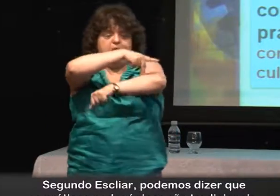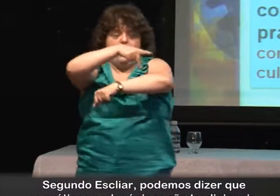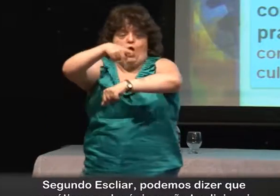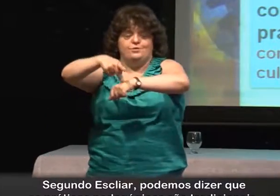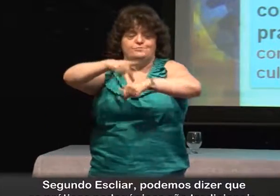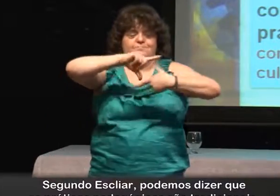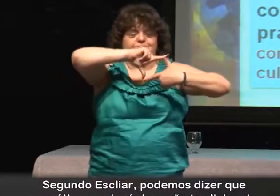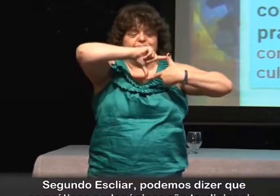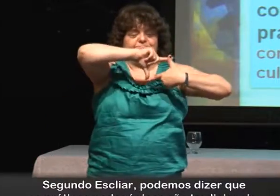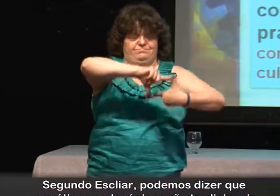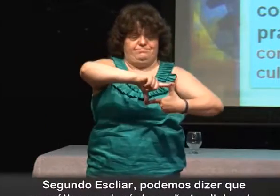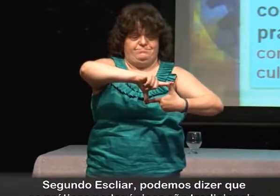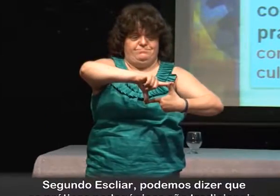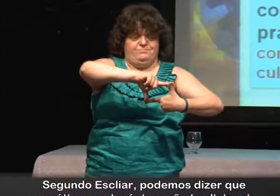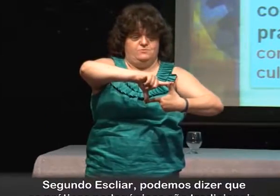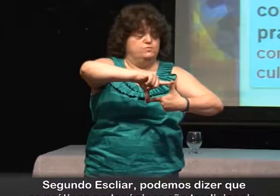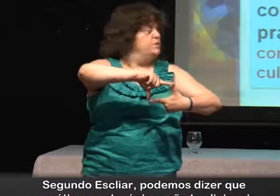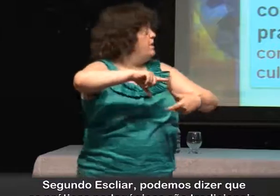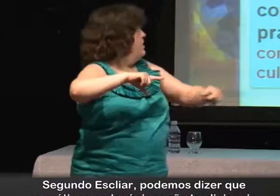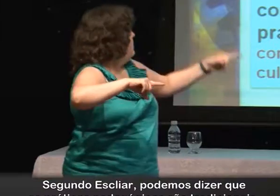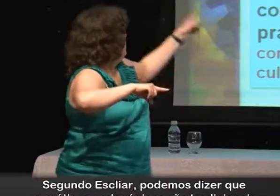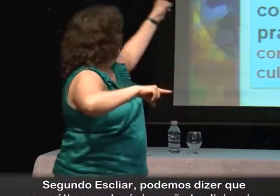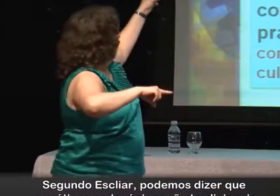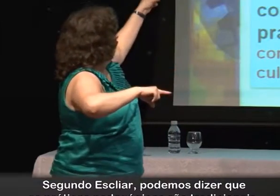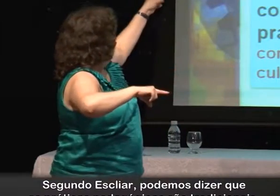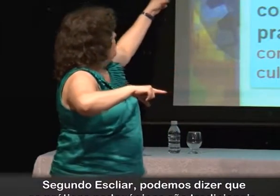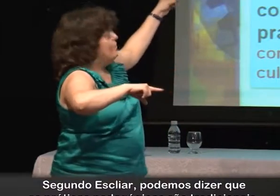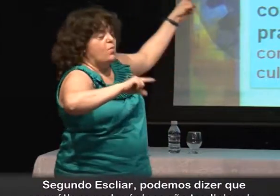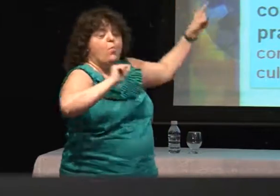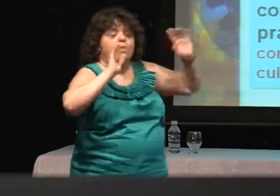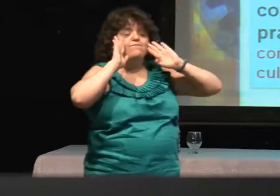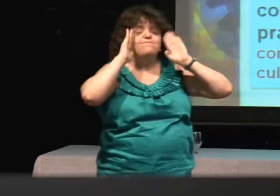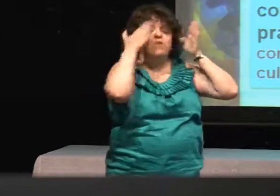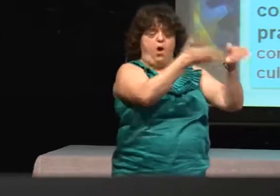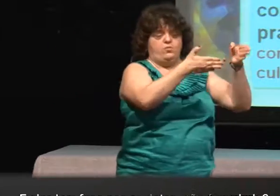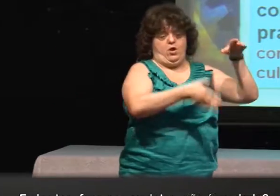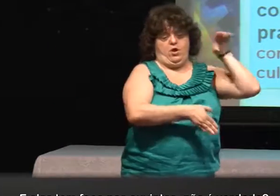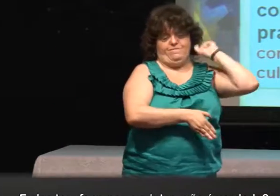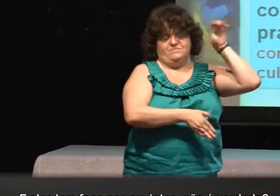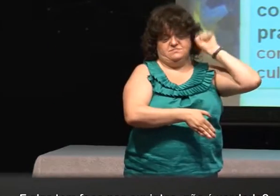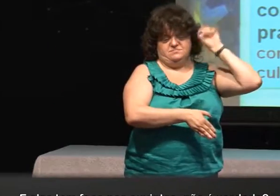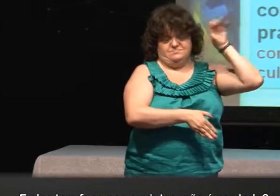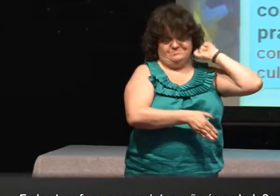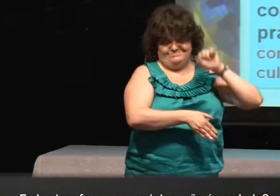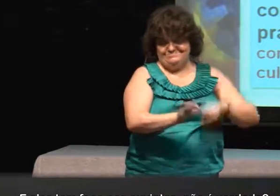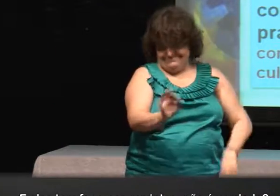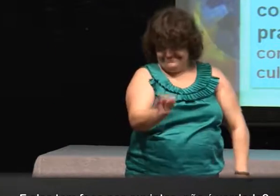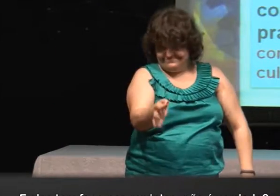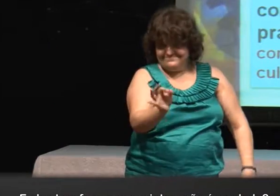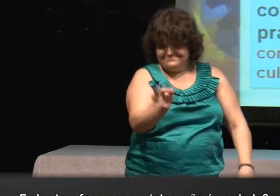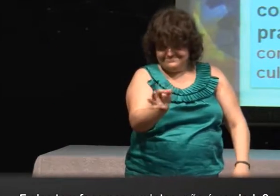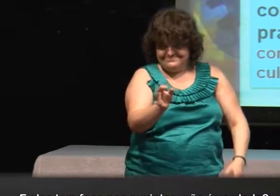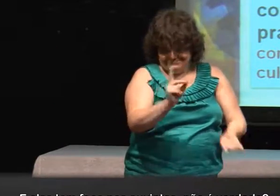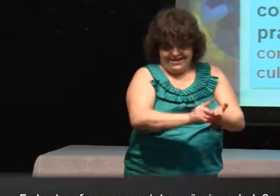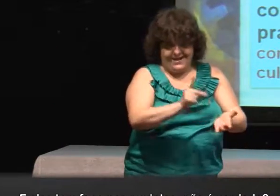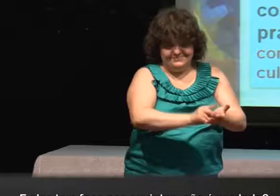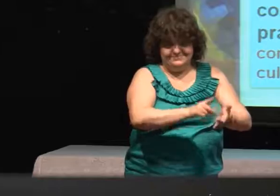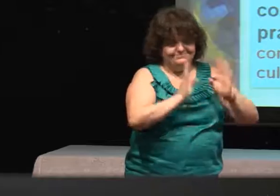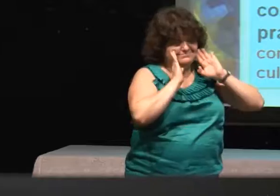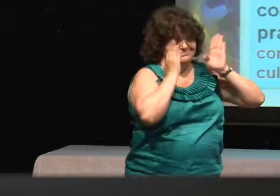nós podemos dizer que as práticas pedagógicas são tradicionais e elas têm foco nos ouvintes, não é verdade?